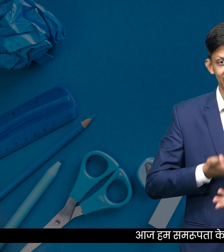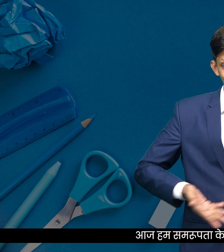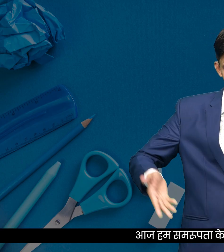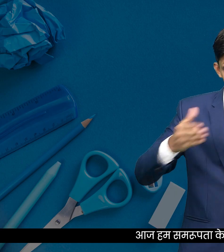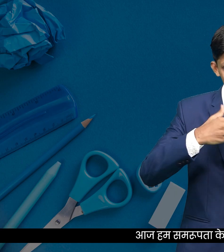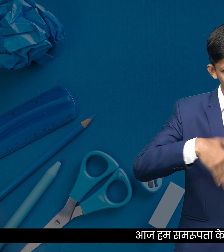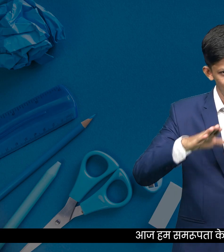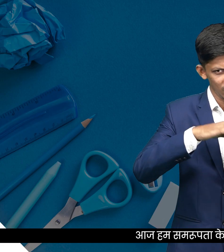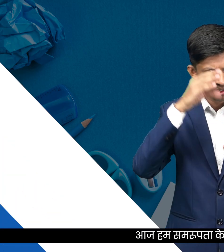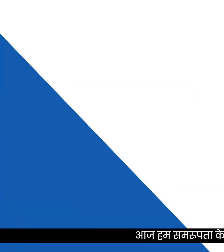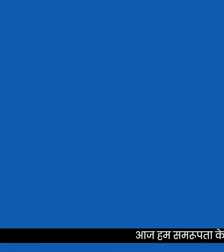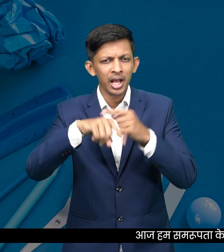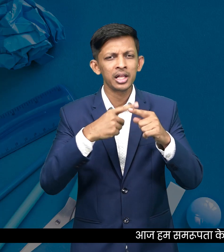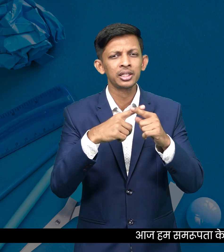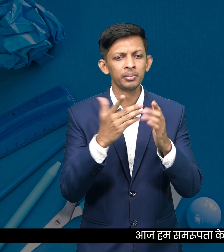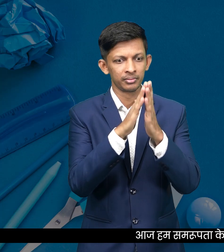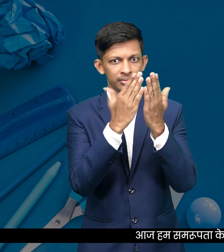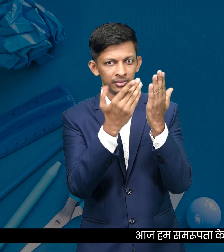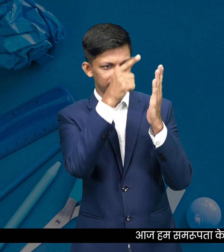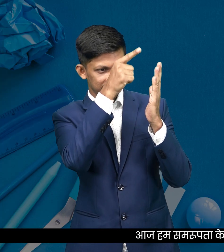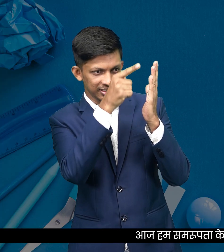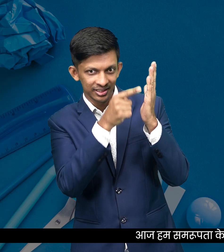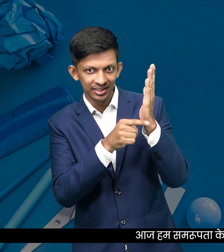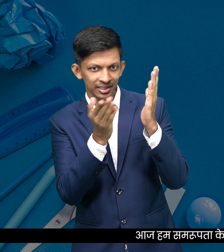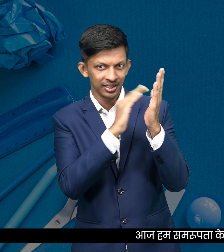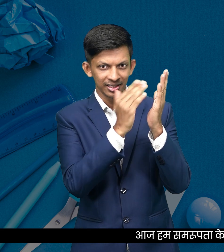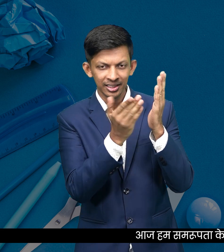आज हम समरूपता के बारे में जानने जा रहे हैं।